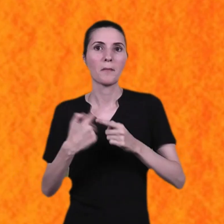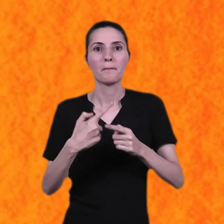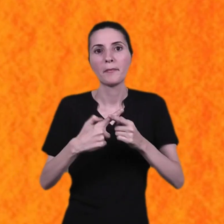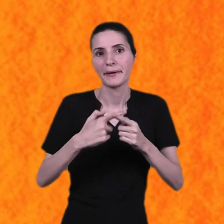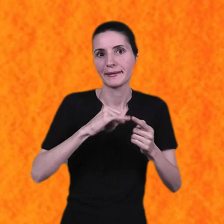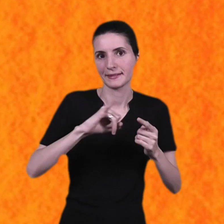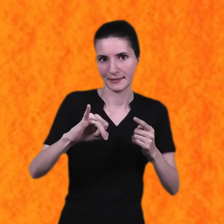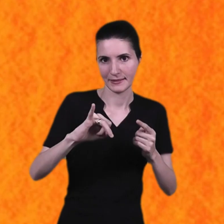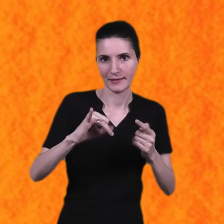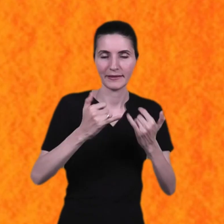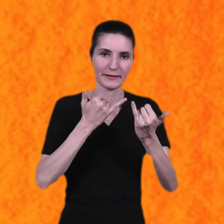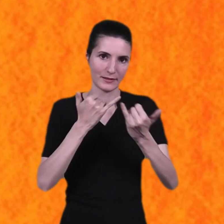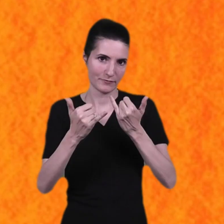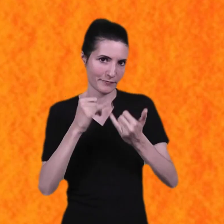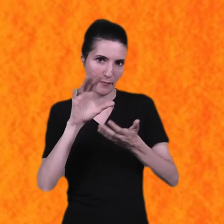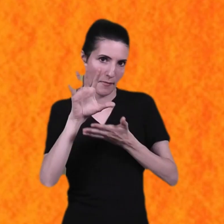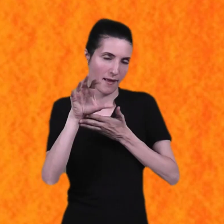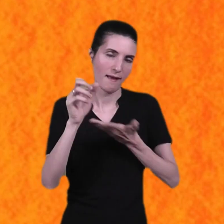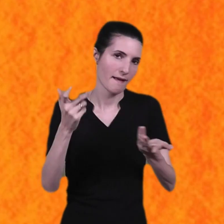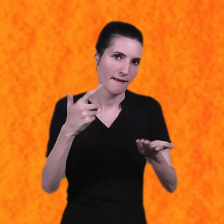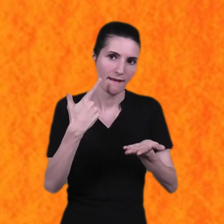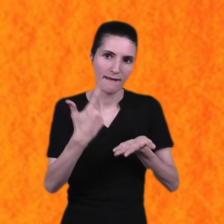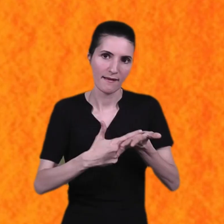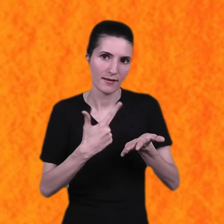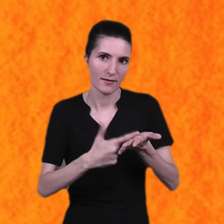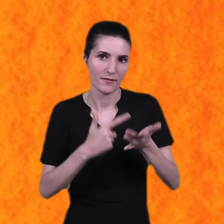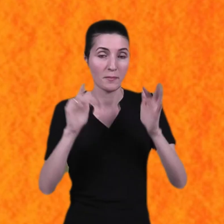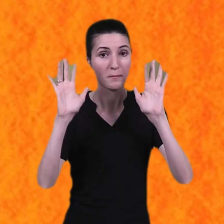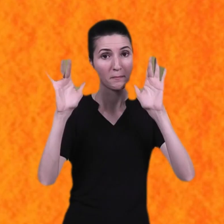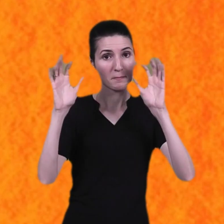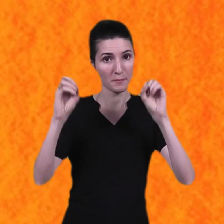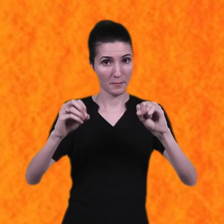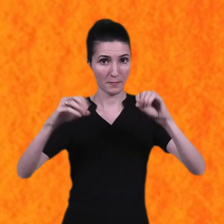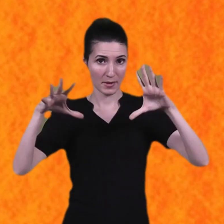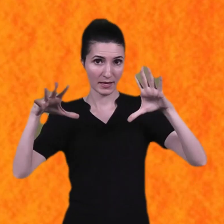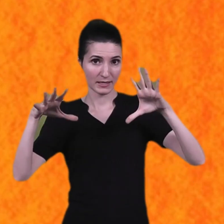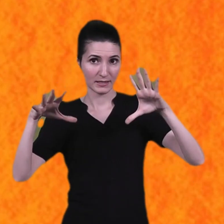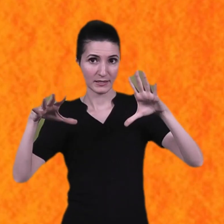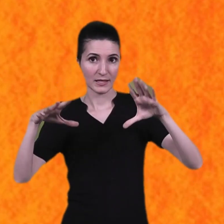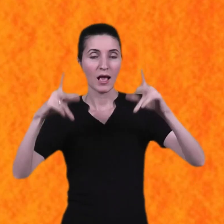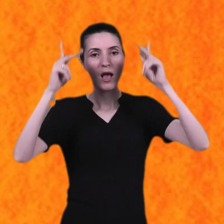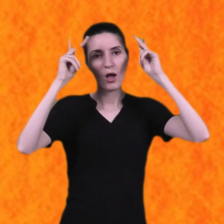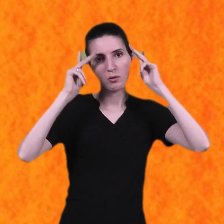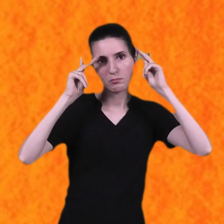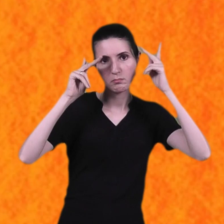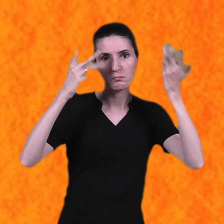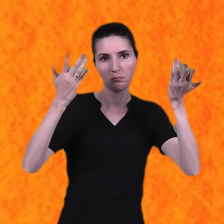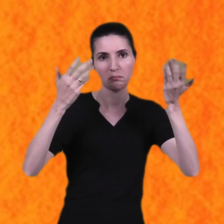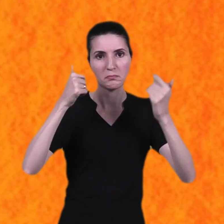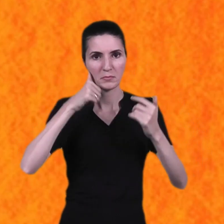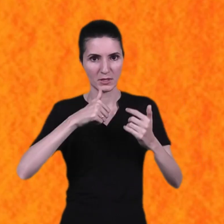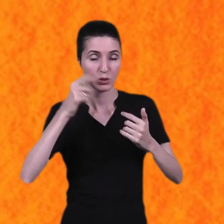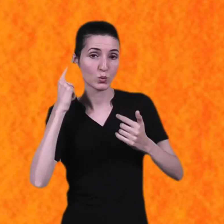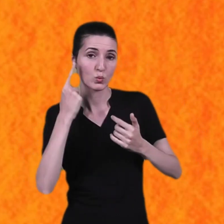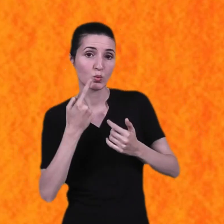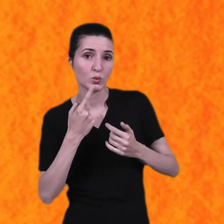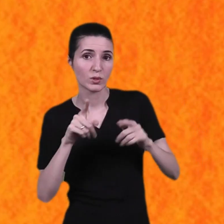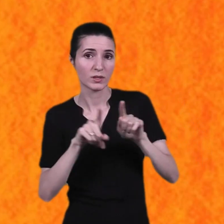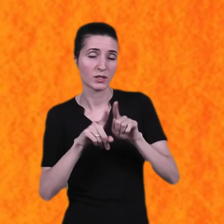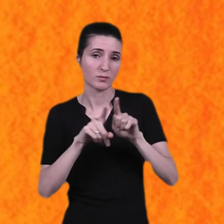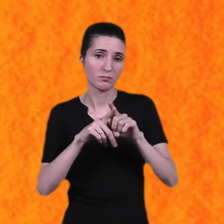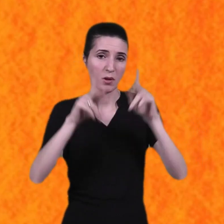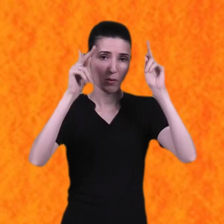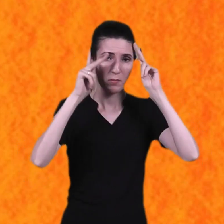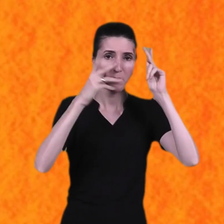artística. Porque, por exemplo, né, vamos pegar o livro Mãos Mágicas. É uma princesa surda e um príncipe